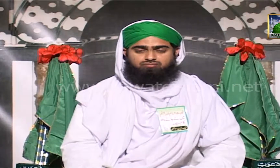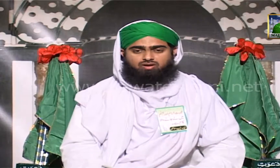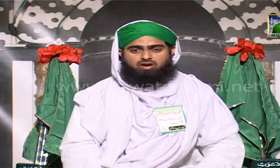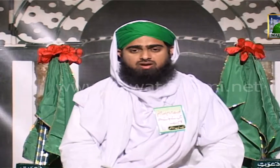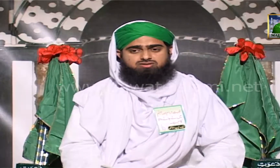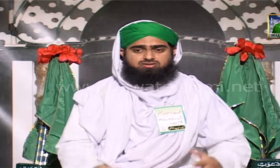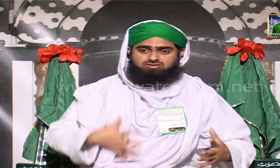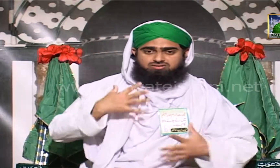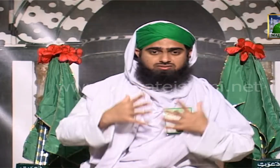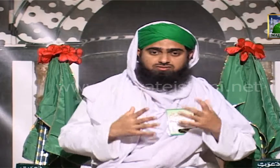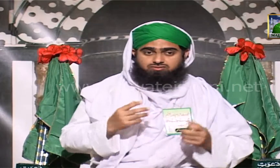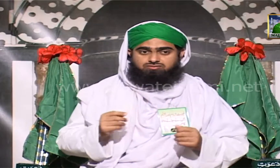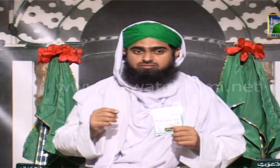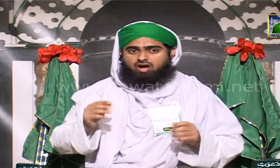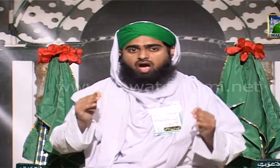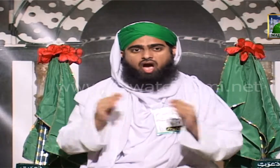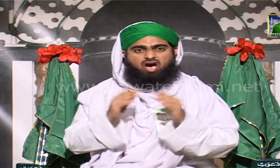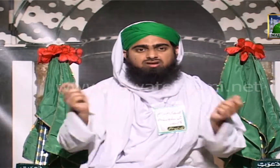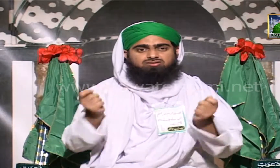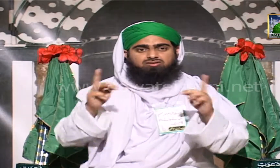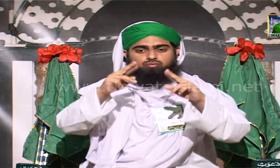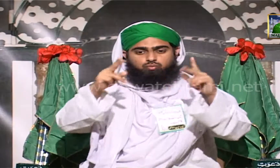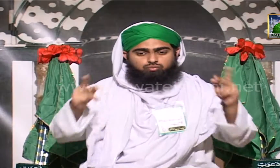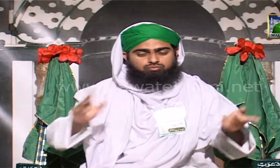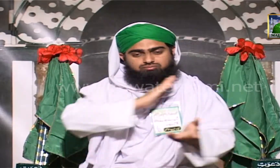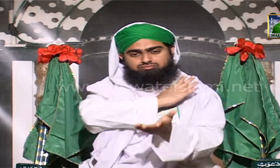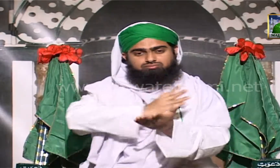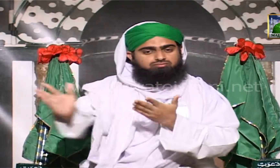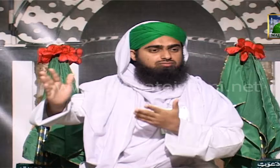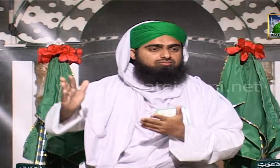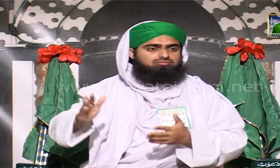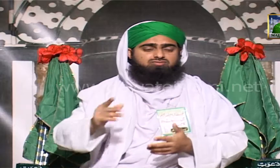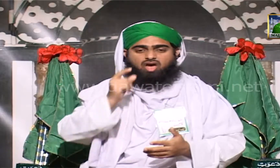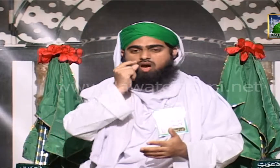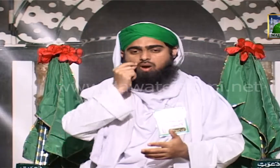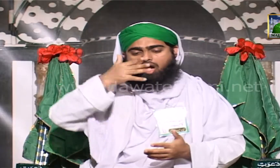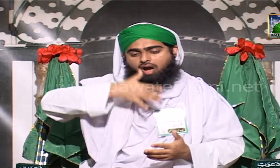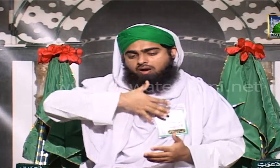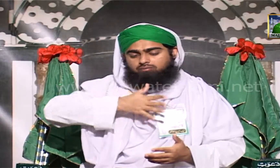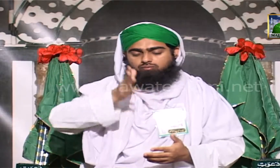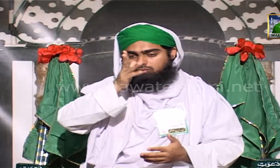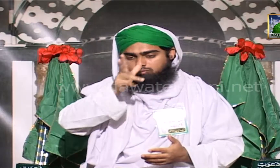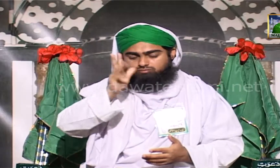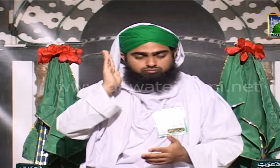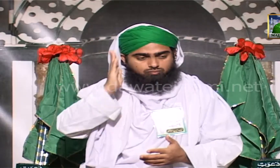گیا, اور انہوں نے گھر کی اینٹ سے اینٹ بجا دی اور ان کو بھی گھسیٹ کر نکالا باہر